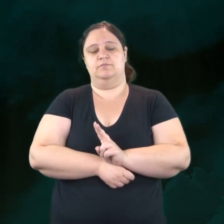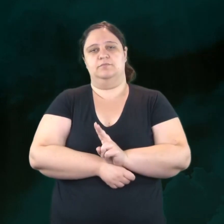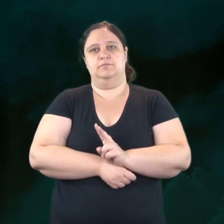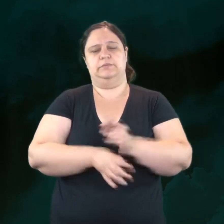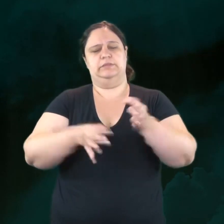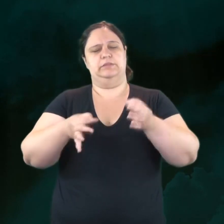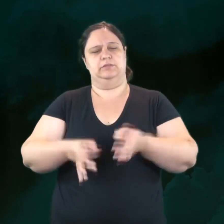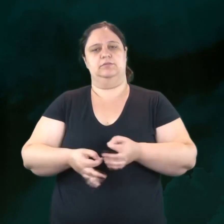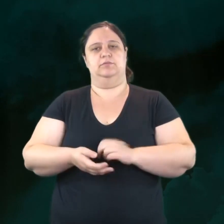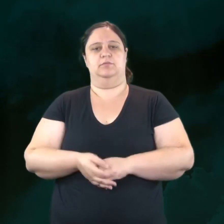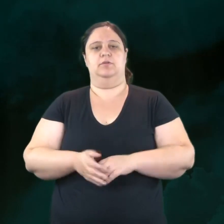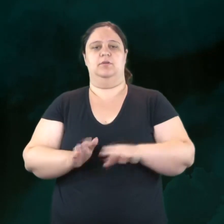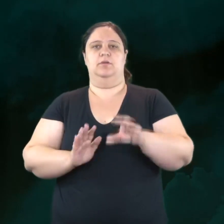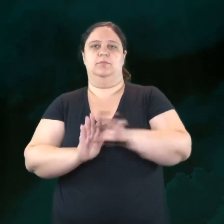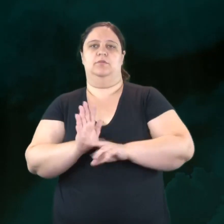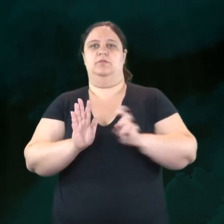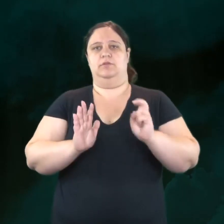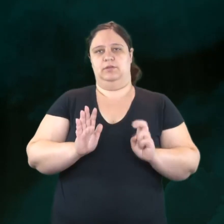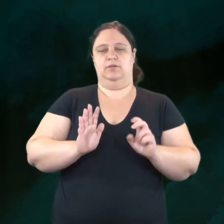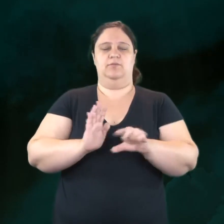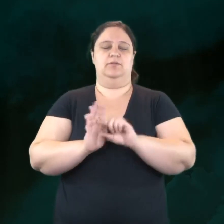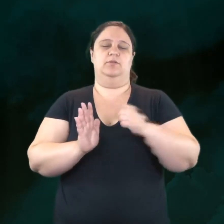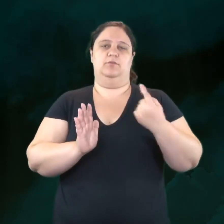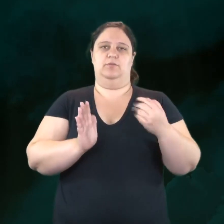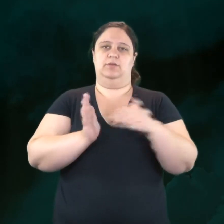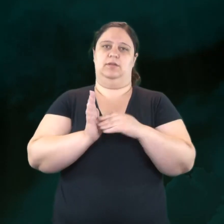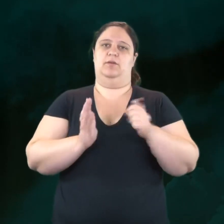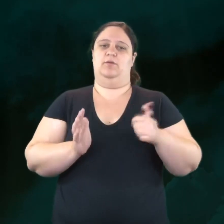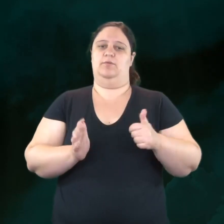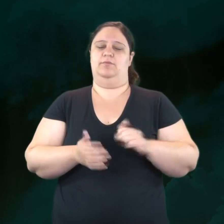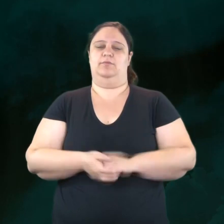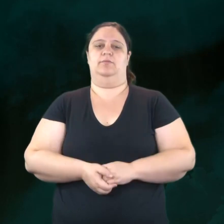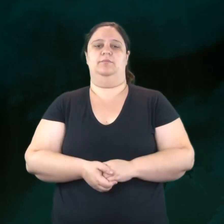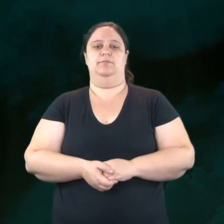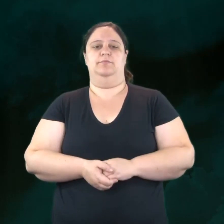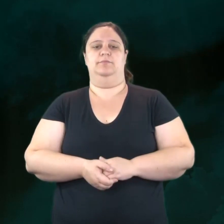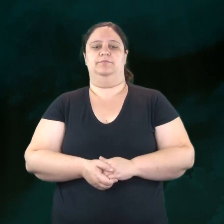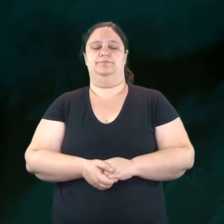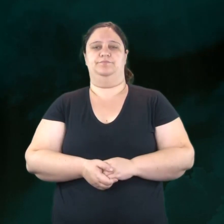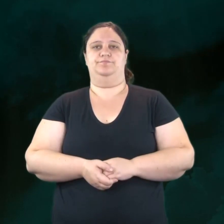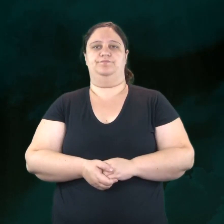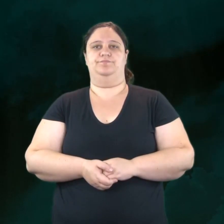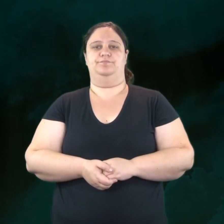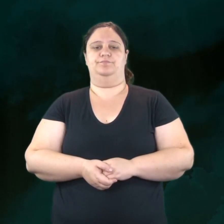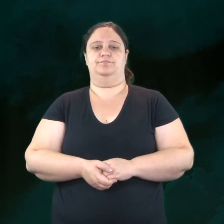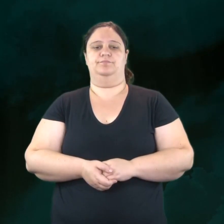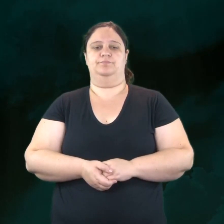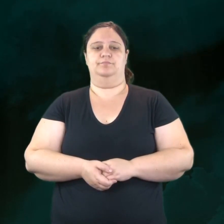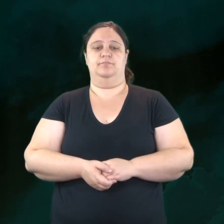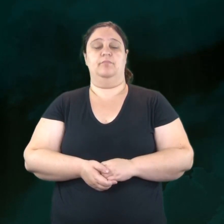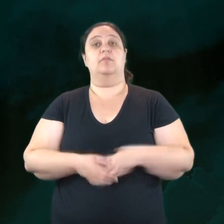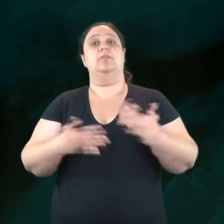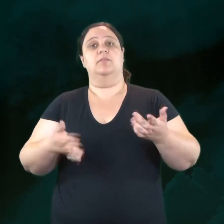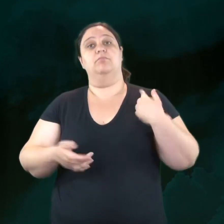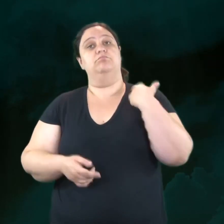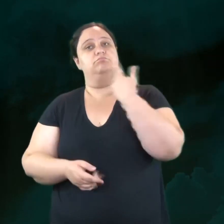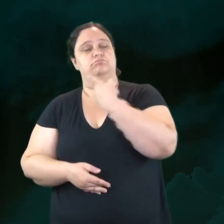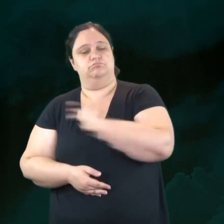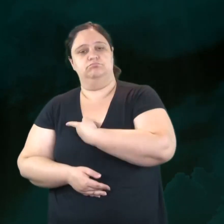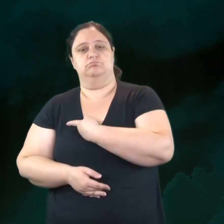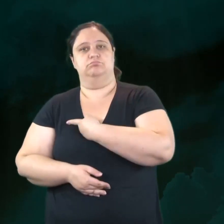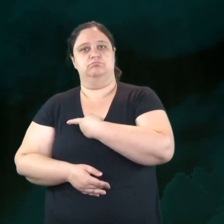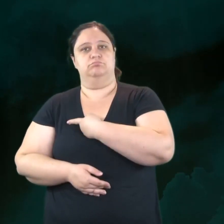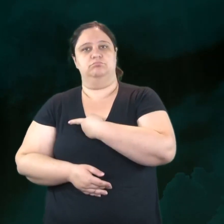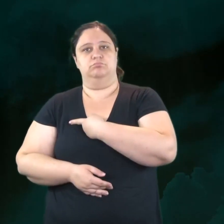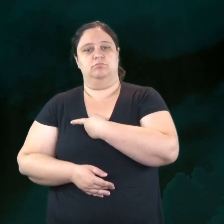5, versículo 1 até versículo 11. Ali fala, portanto, irmãos, nós, relativamente aos tempos, né, e